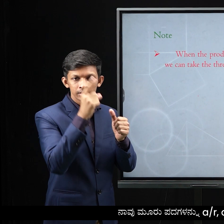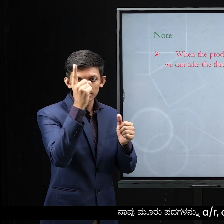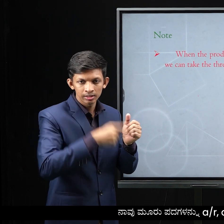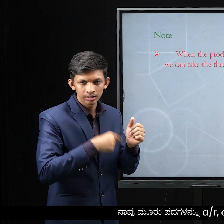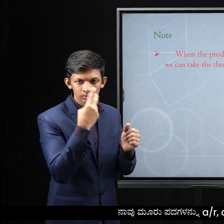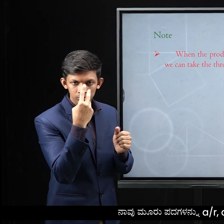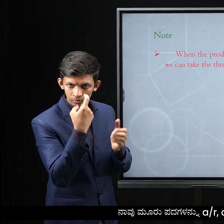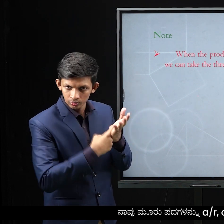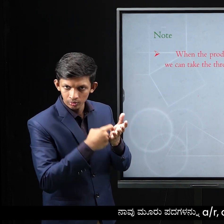ಪದಗಳನ್ನು a/r